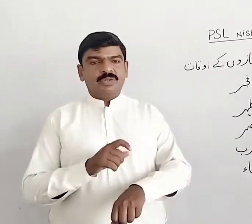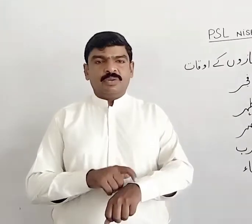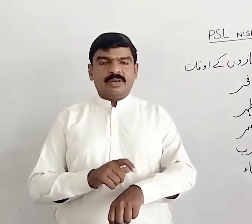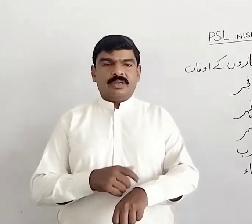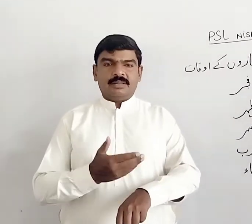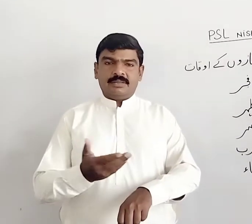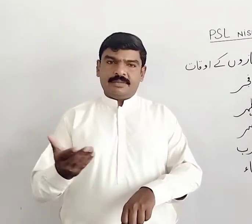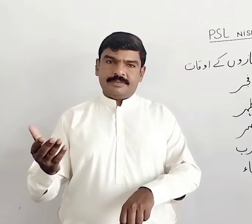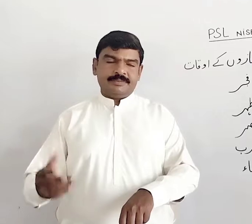اوقات،